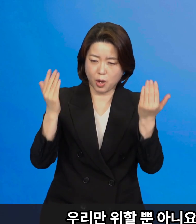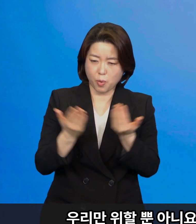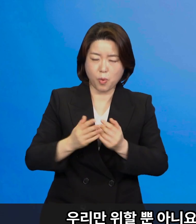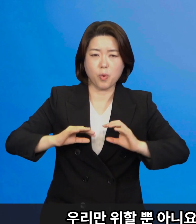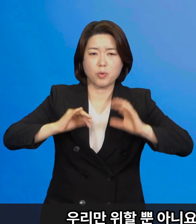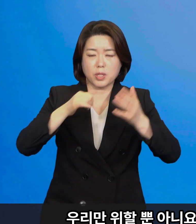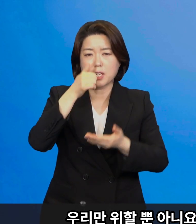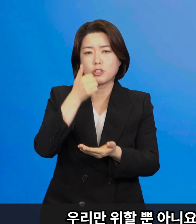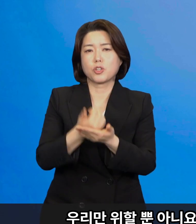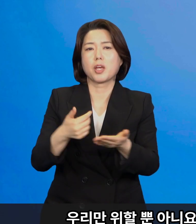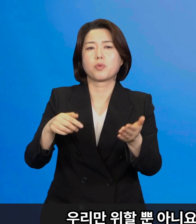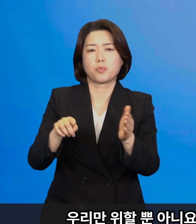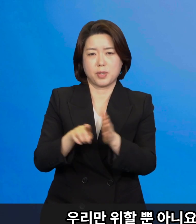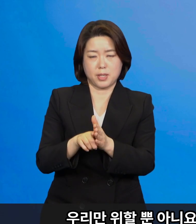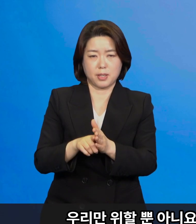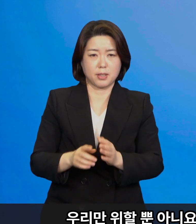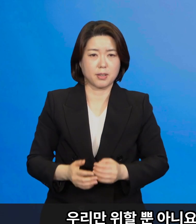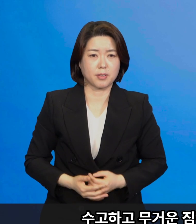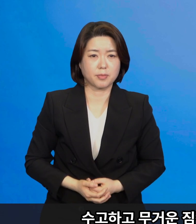죄를 위하심이라.